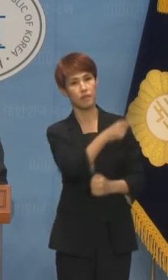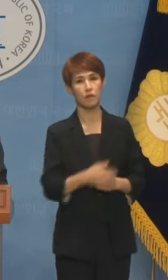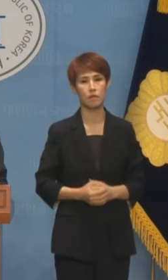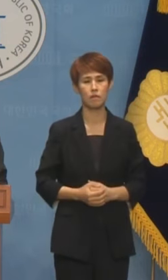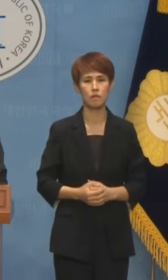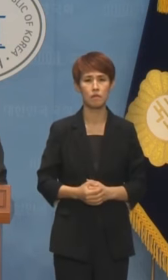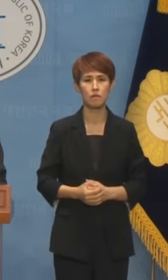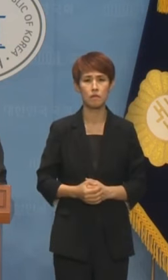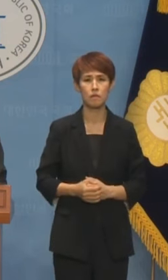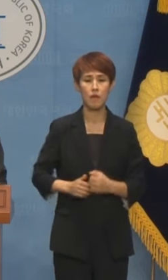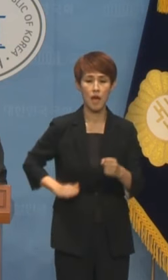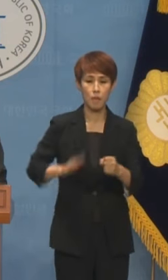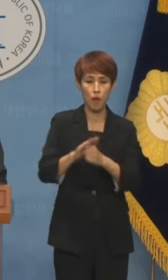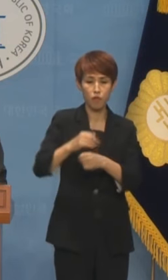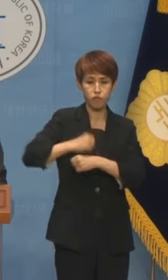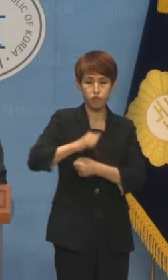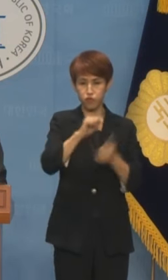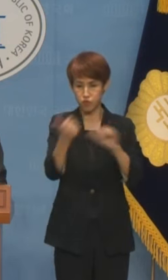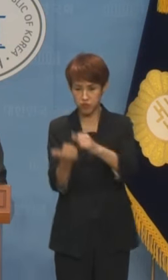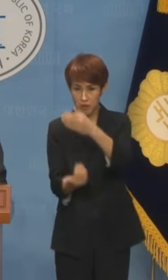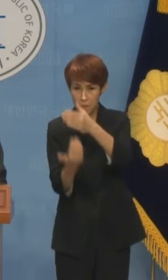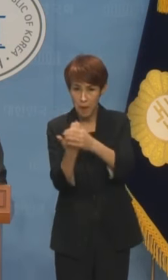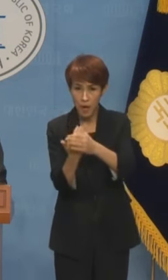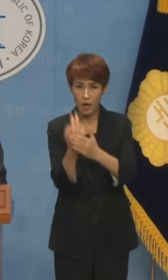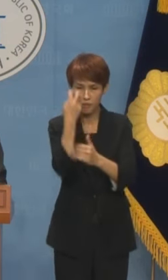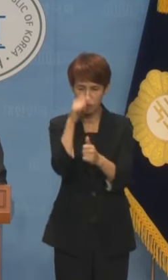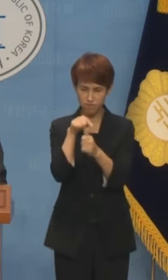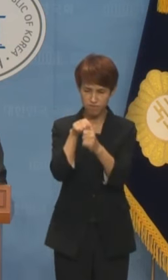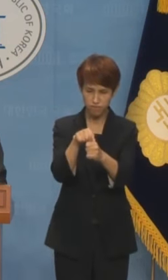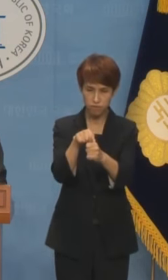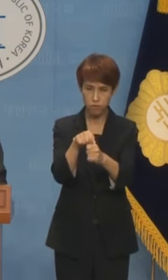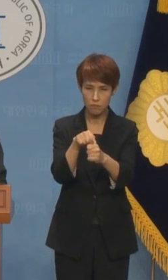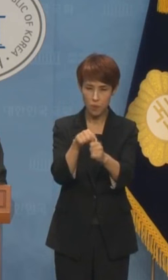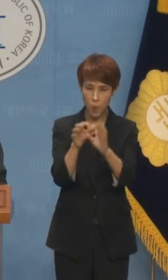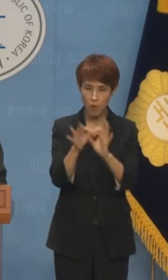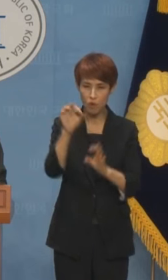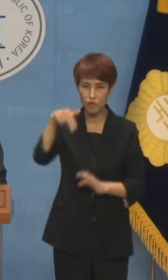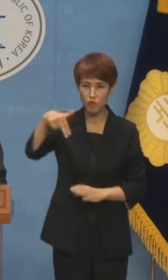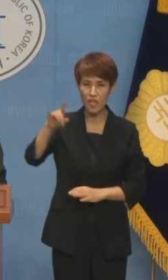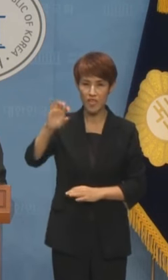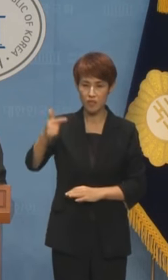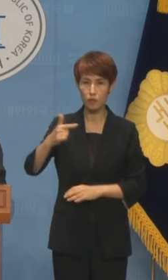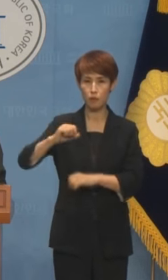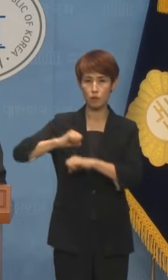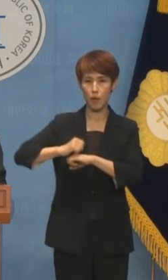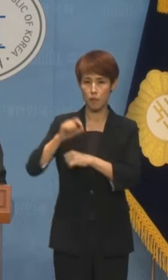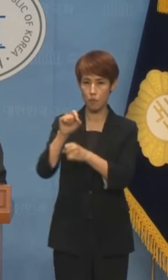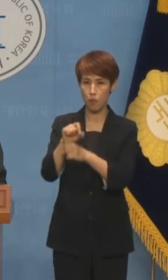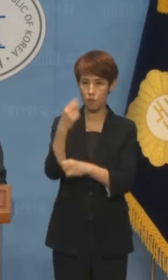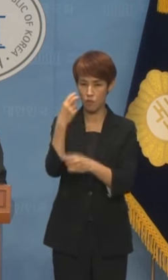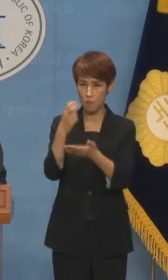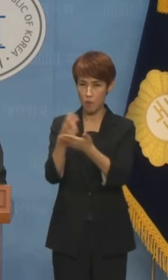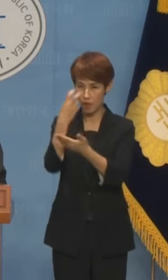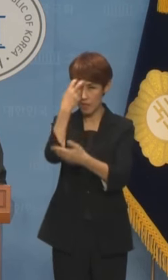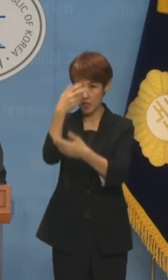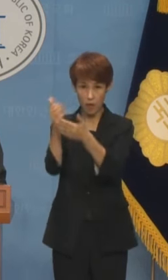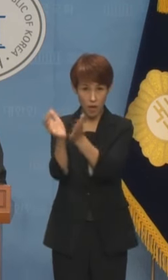순직 사건 수사 외압 의혹의 핵심 인물인 유재은 국방부 법무관리관이 윤석열